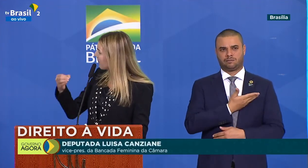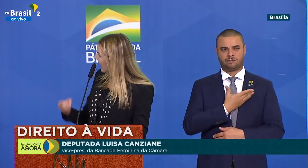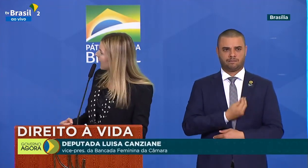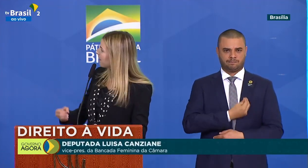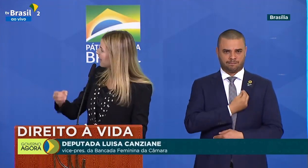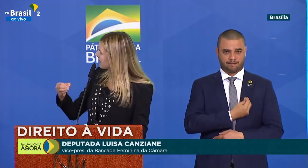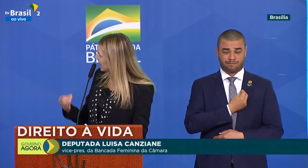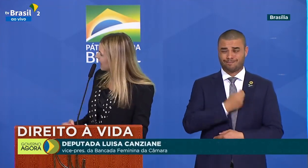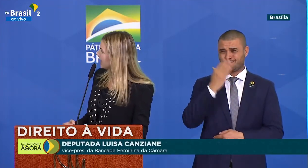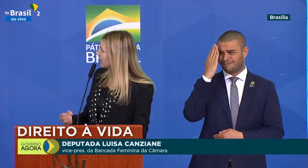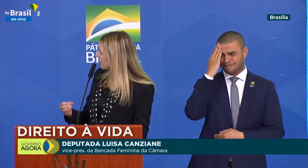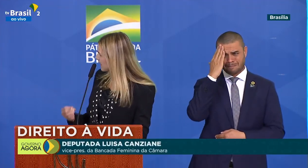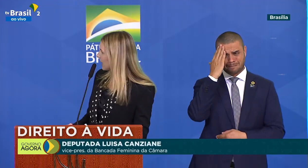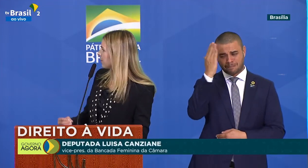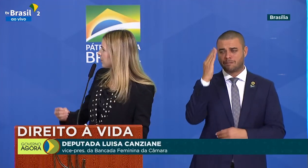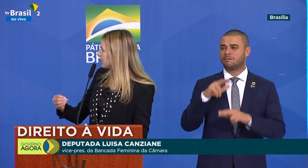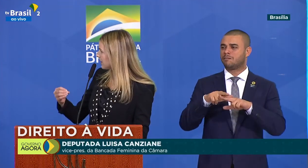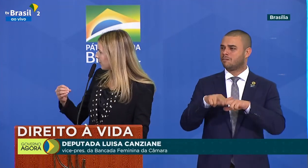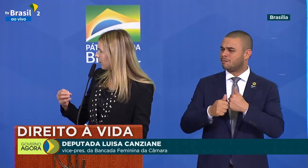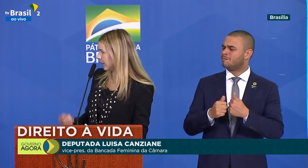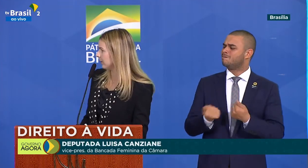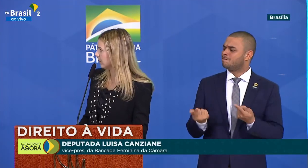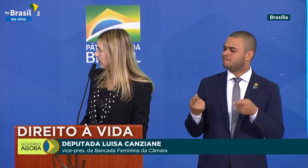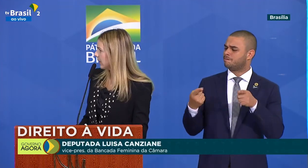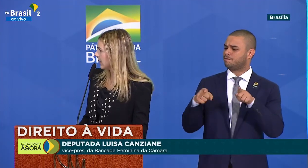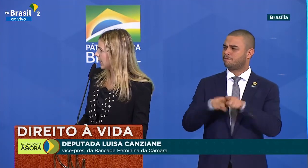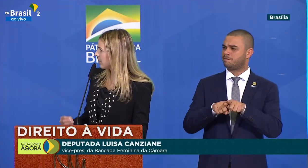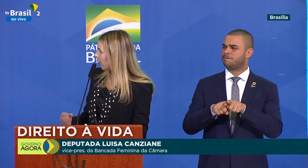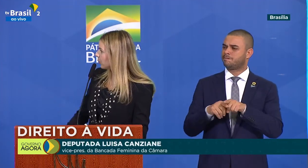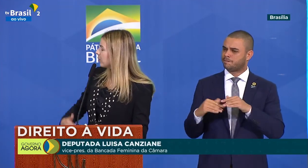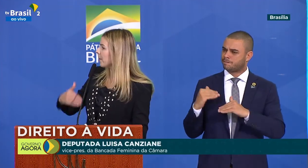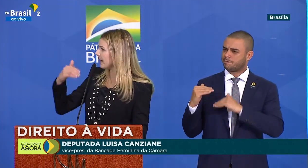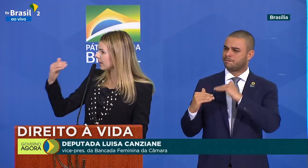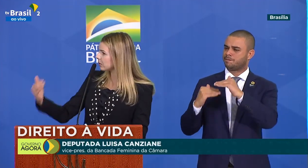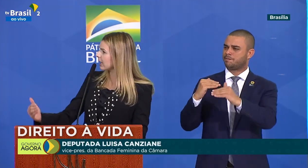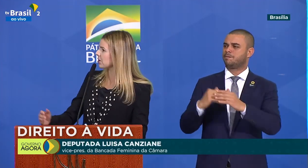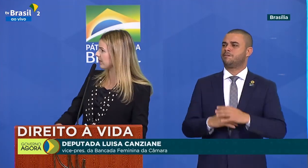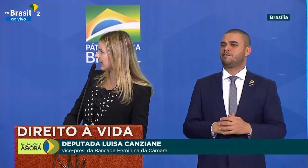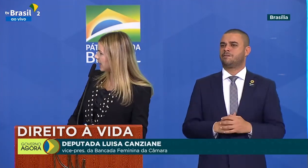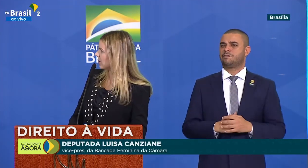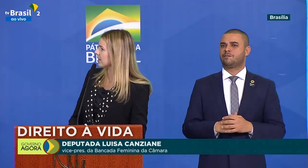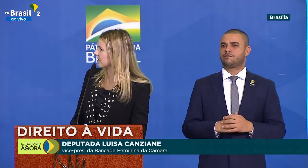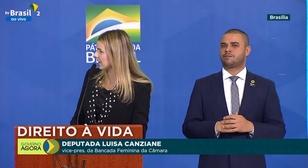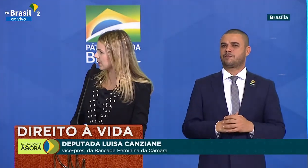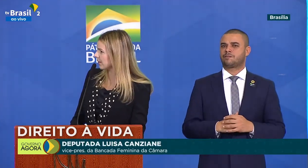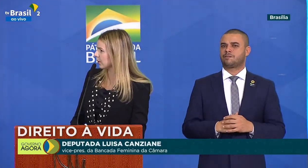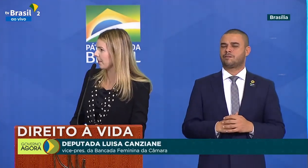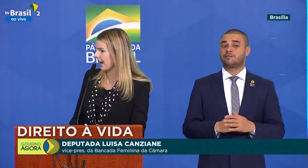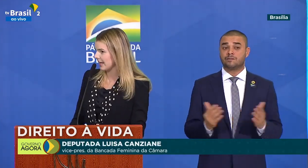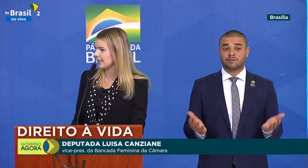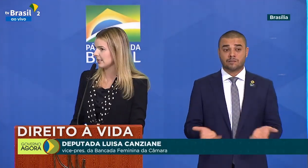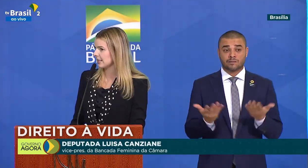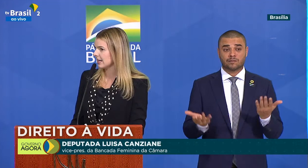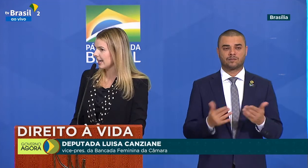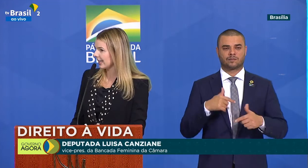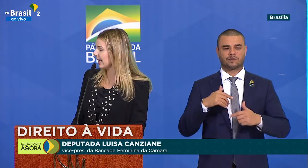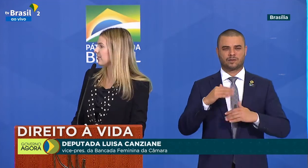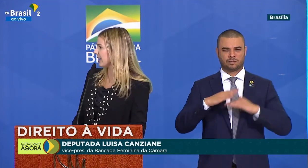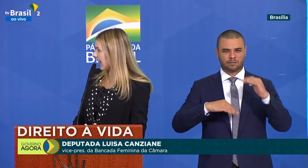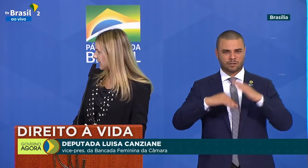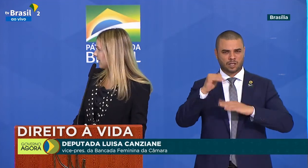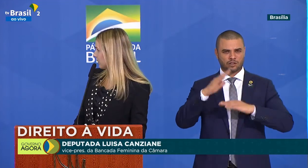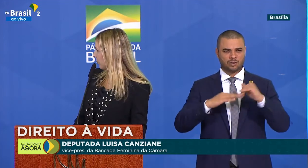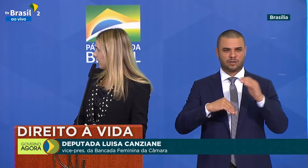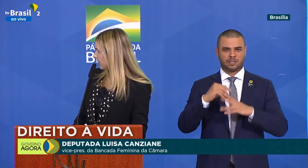pela bela parceria que nós temos desenvolvido em prol do fomento da atividade Legislativa no país